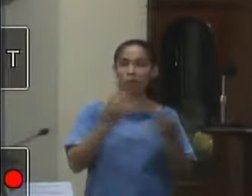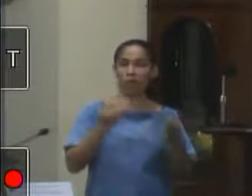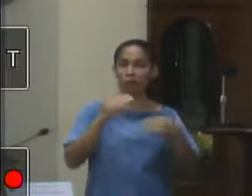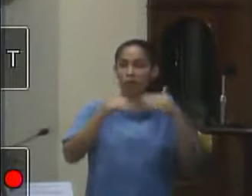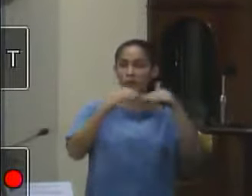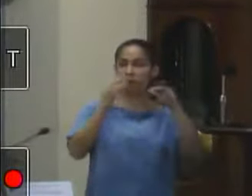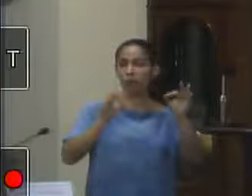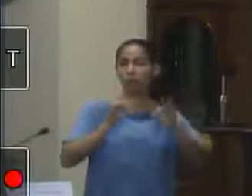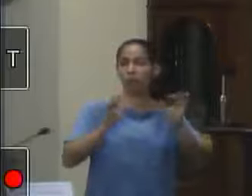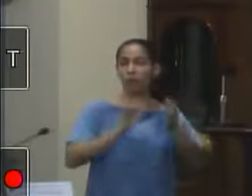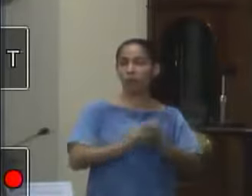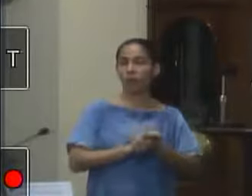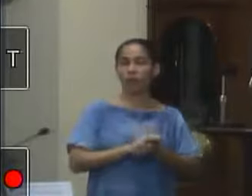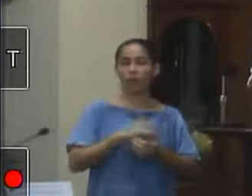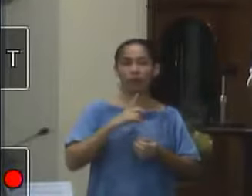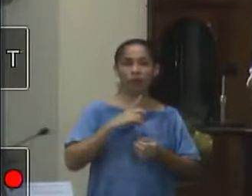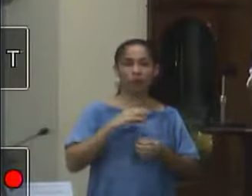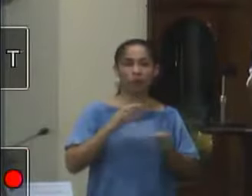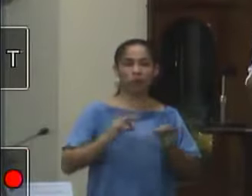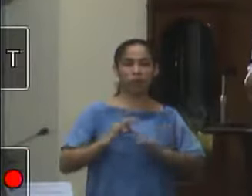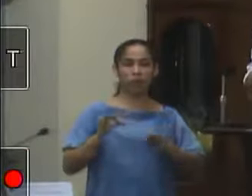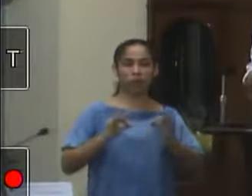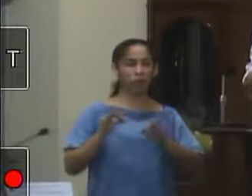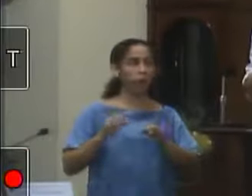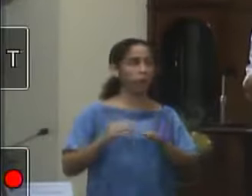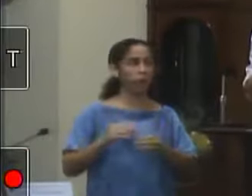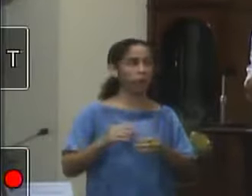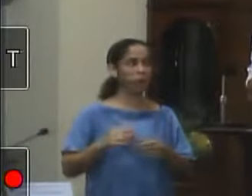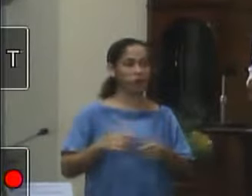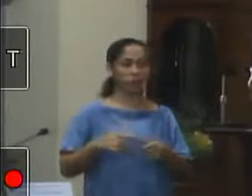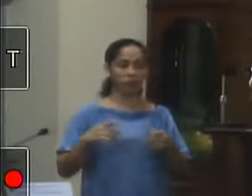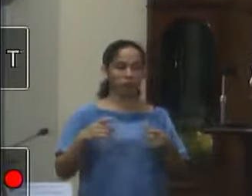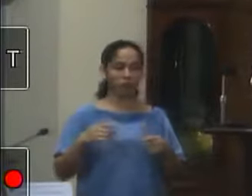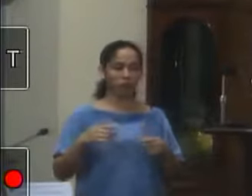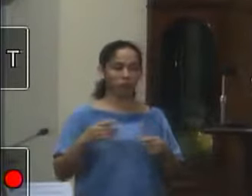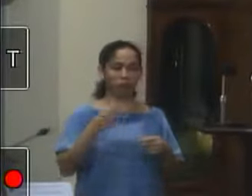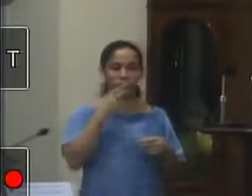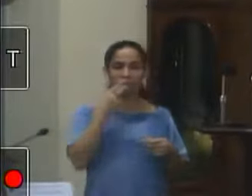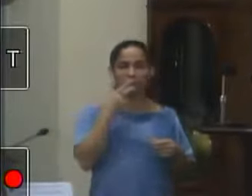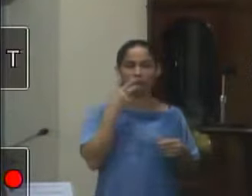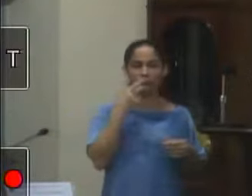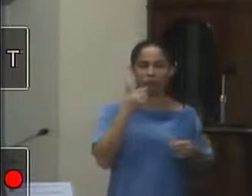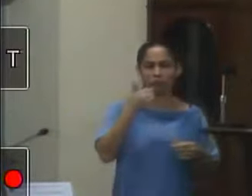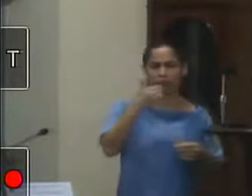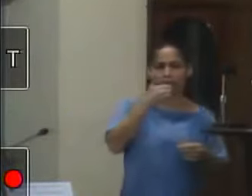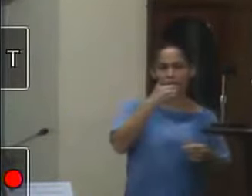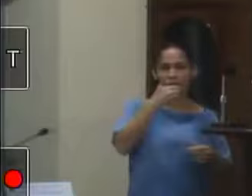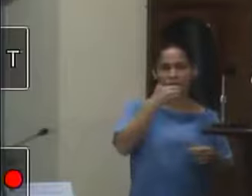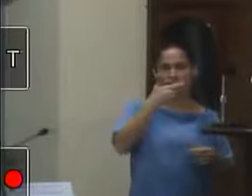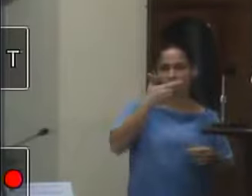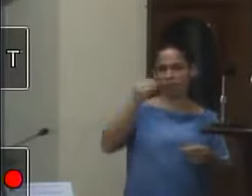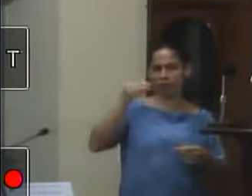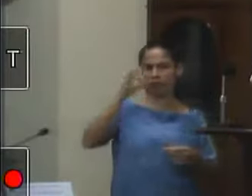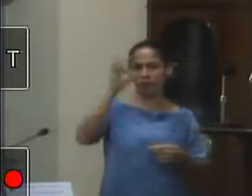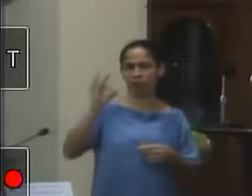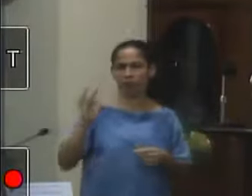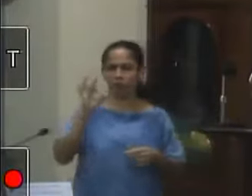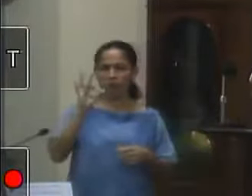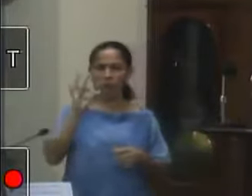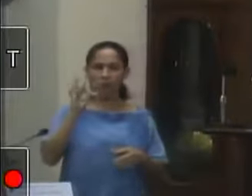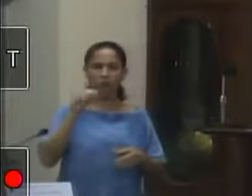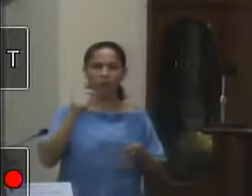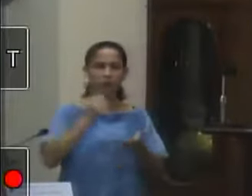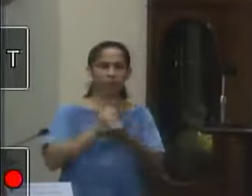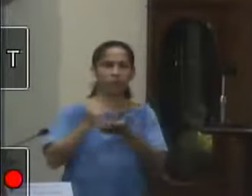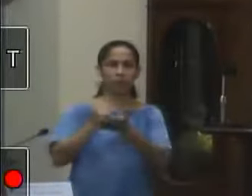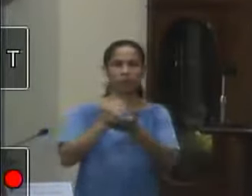desse projeto, porque tive meu projeto aonde destina-se 10, 20% das